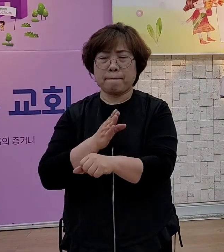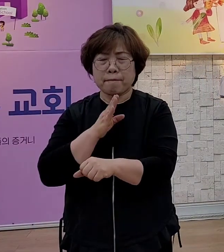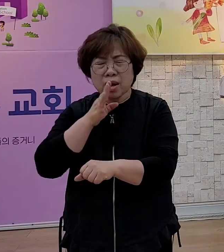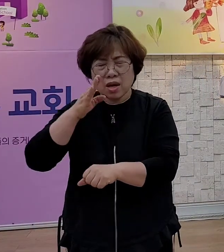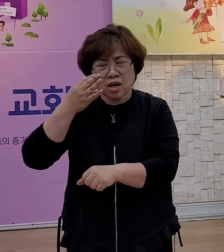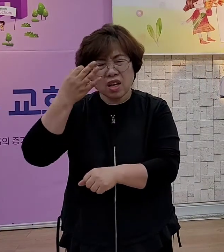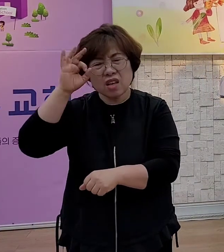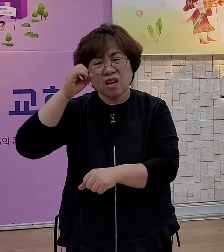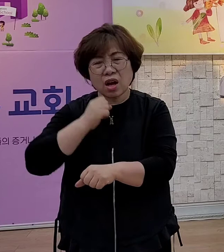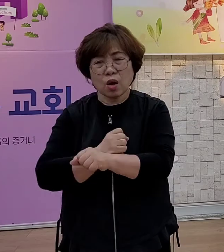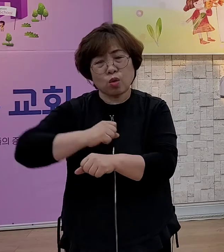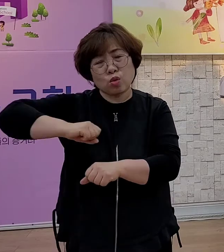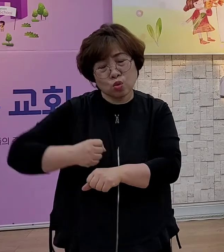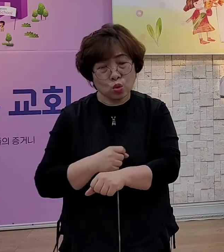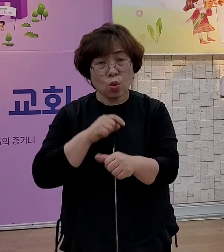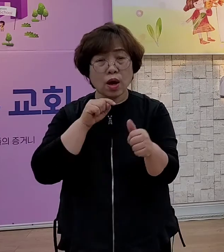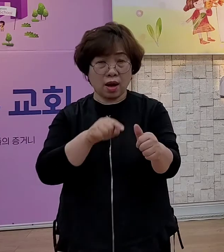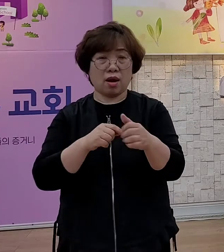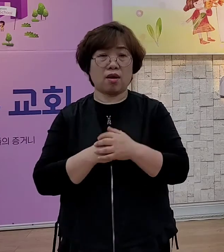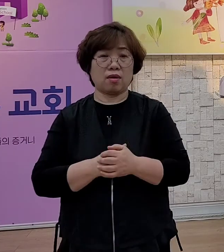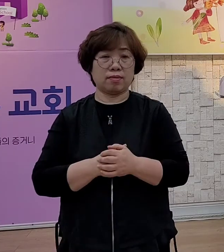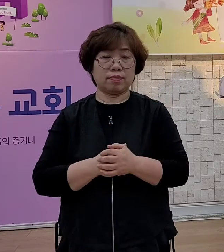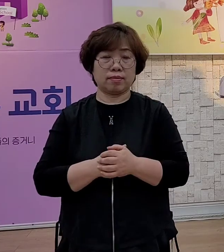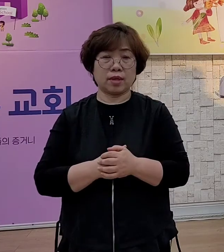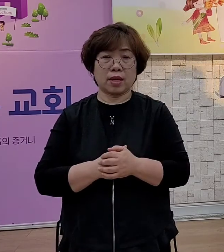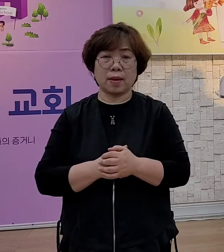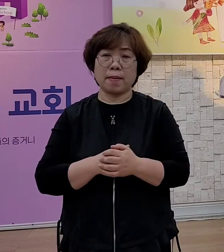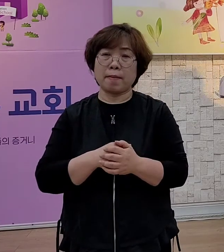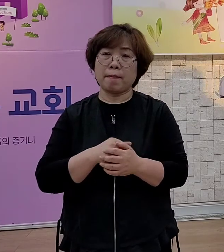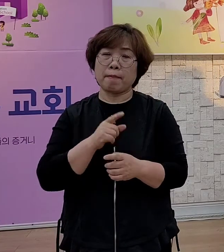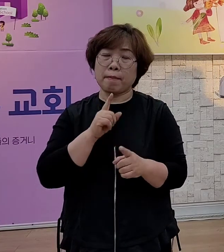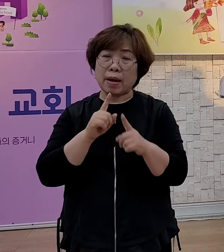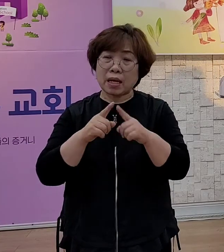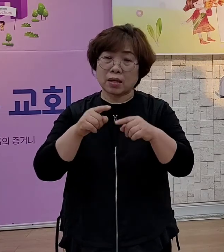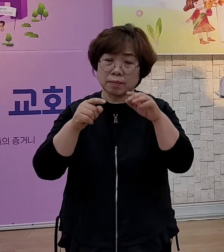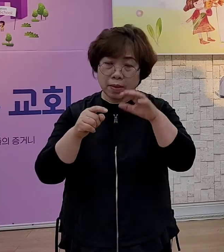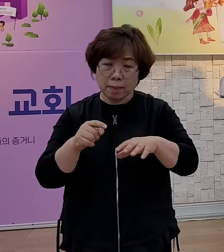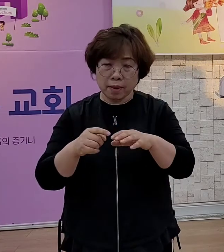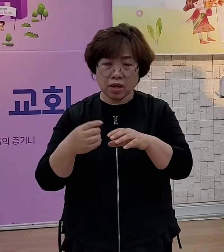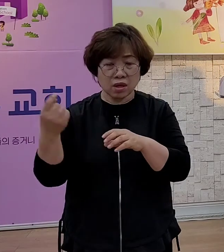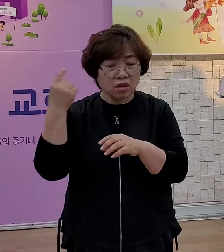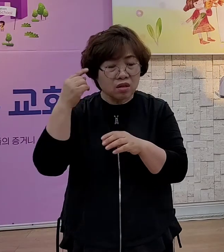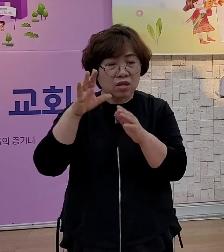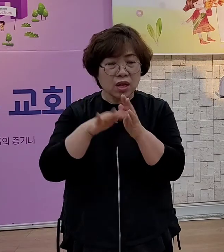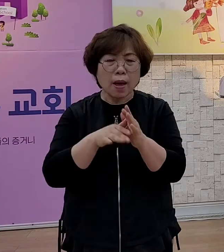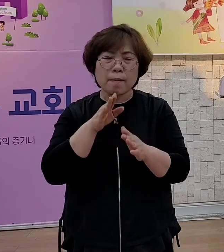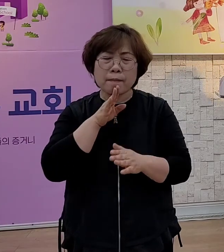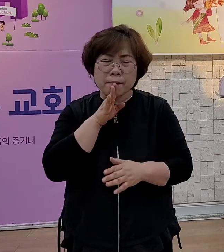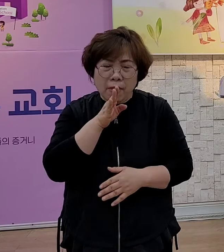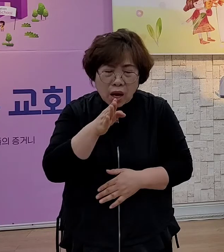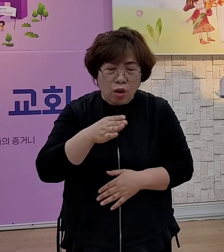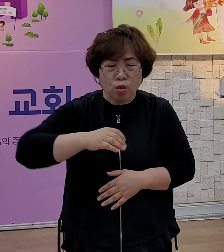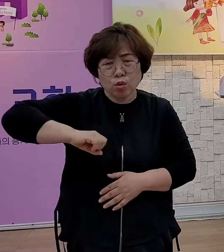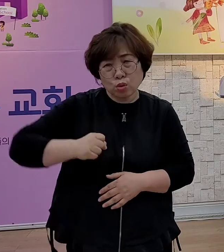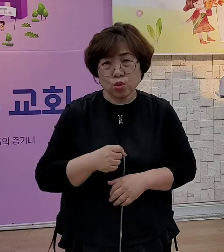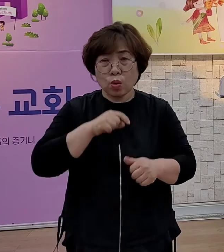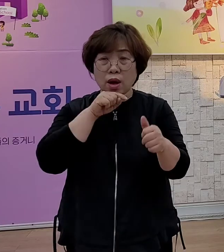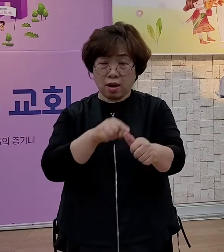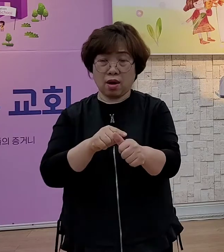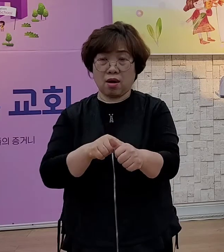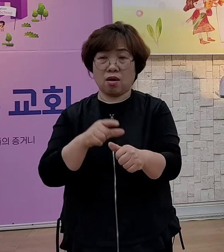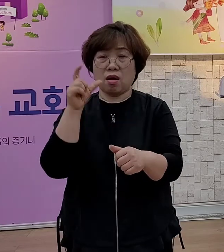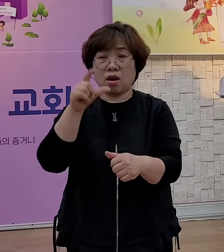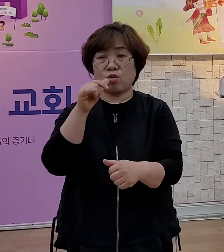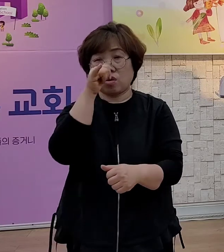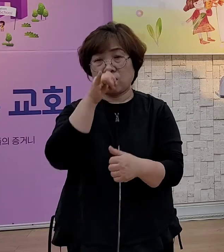받아들이라. 다른 말로 하면 그 말씀에 즉각 순종하라 라는 말씀을 하고 있단 말이죠.